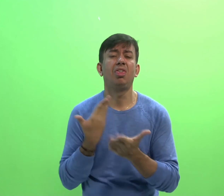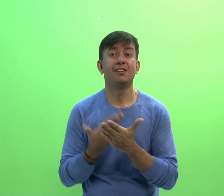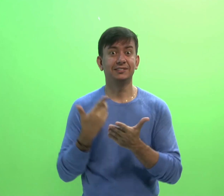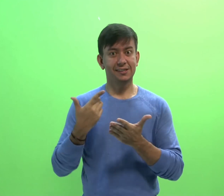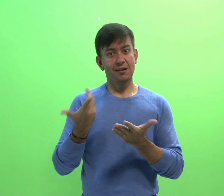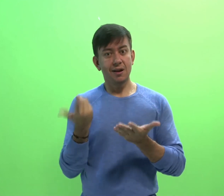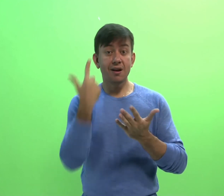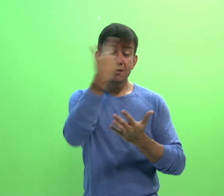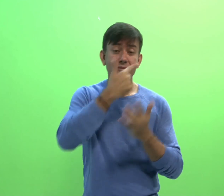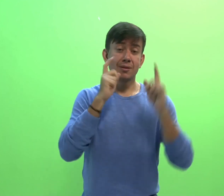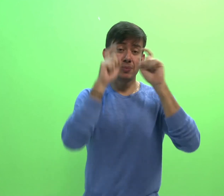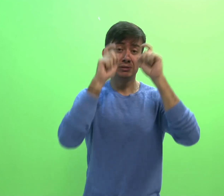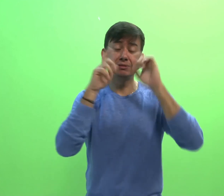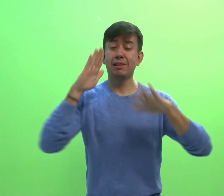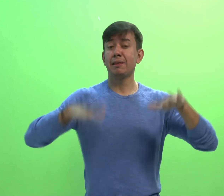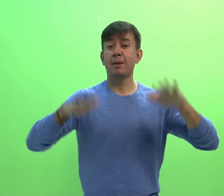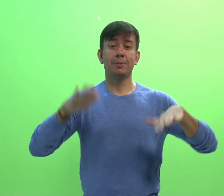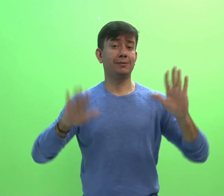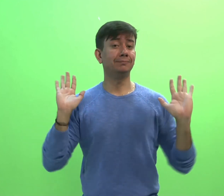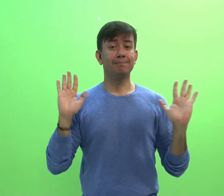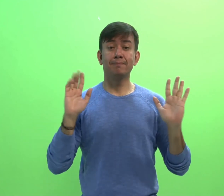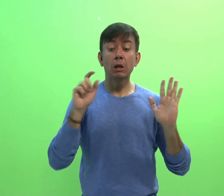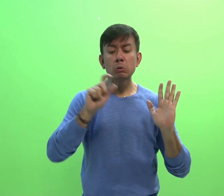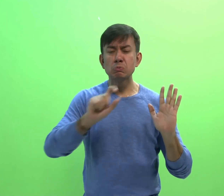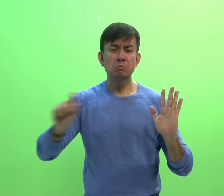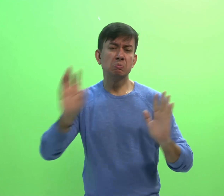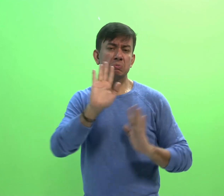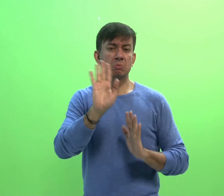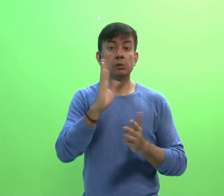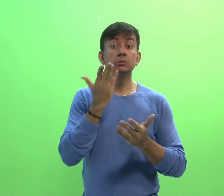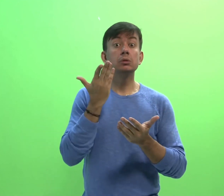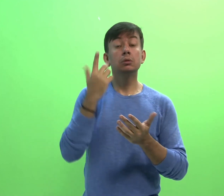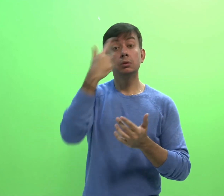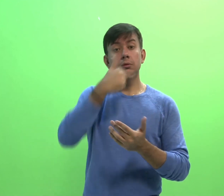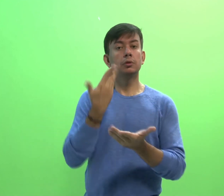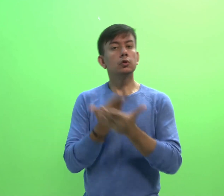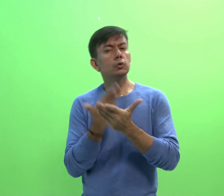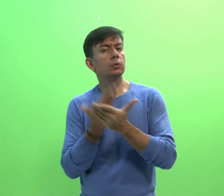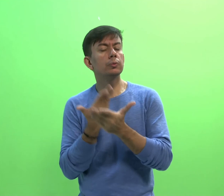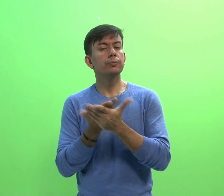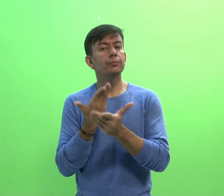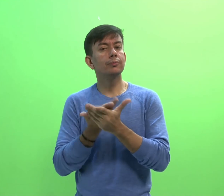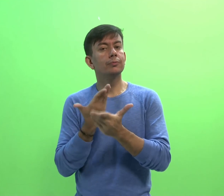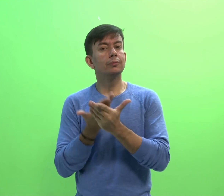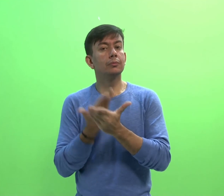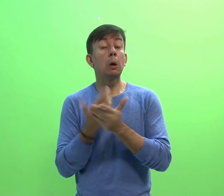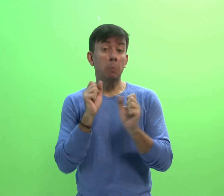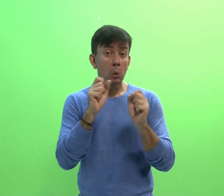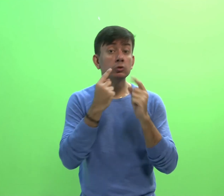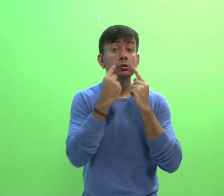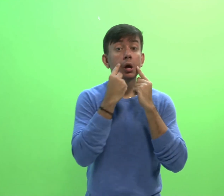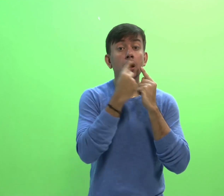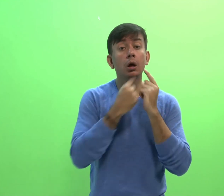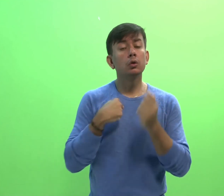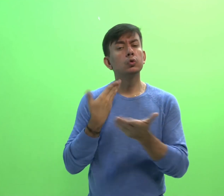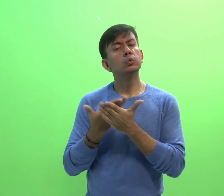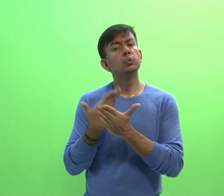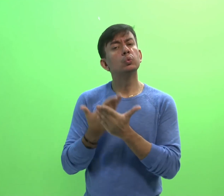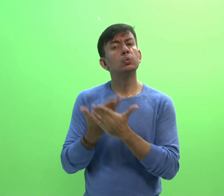estudei muito. Eu tô com preguiça de estudar, eu tô cansado. Então a expressão vai depender. Então